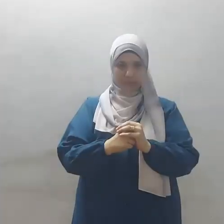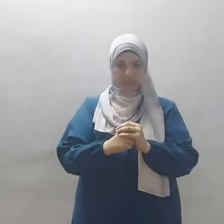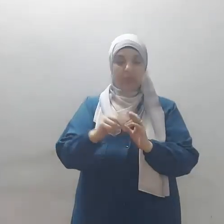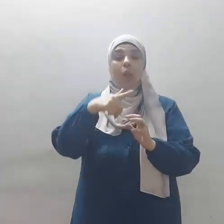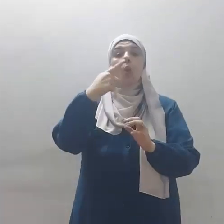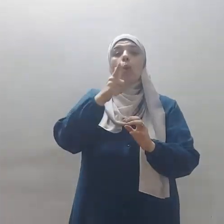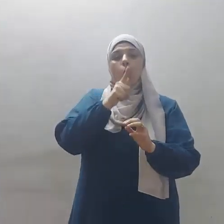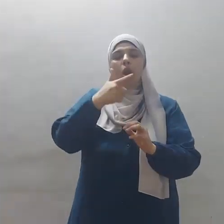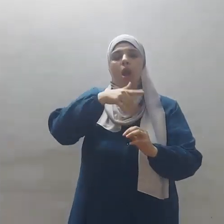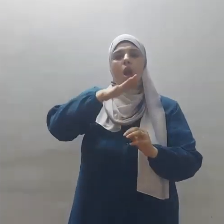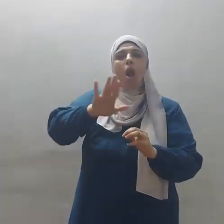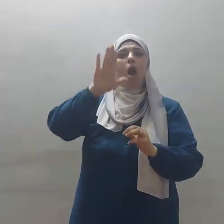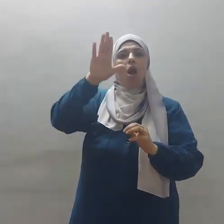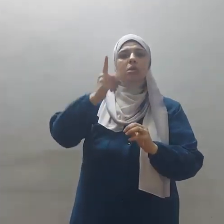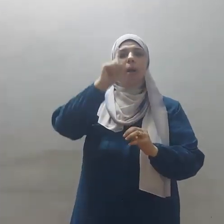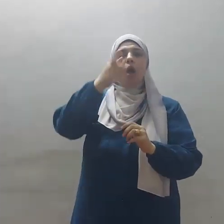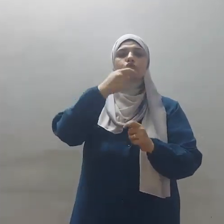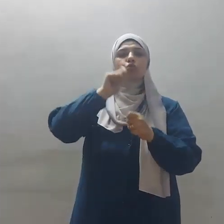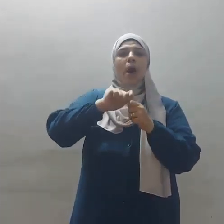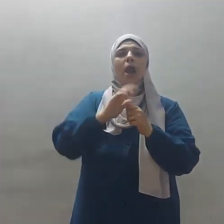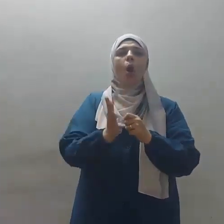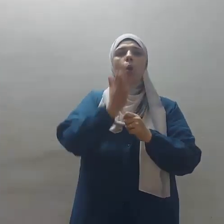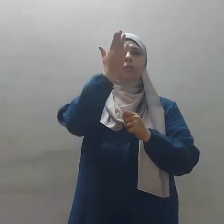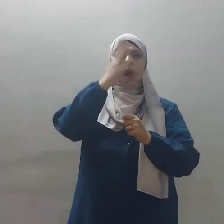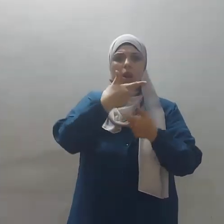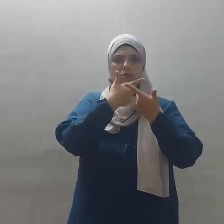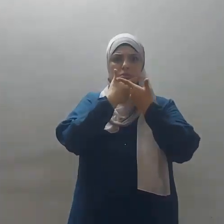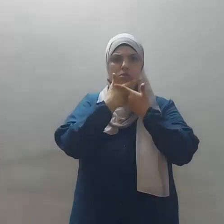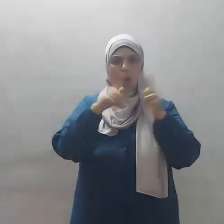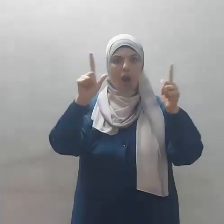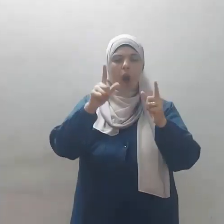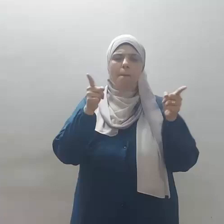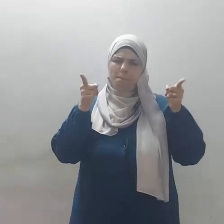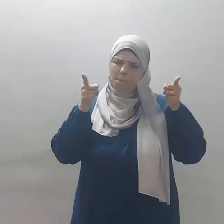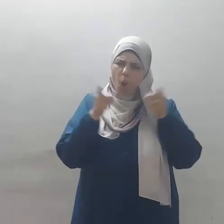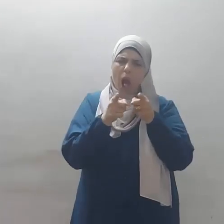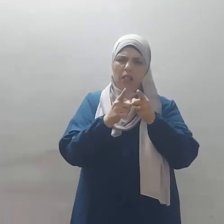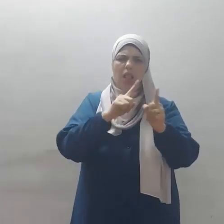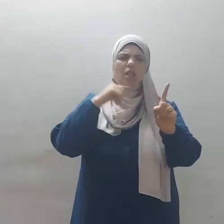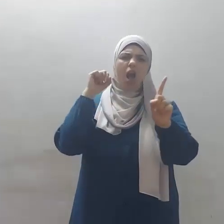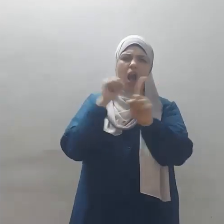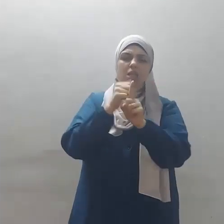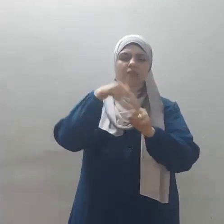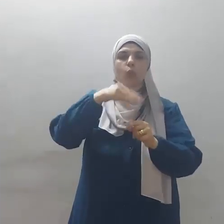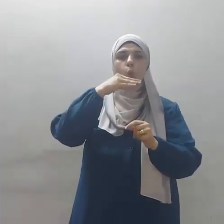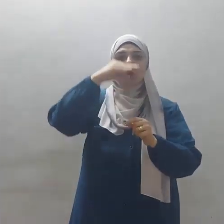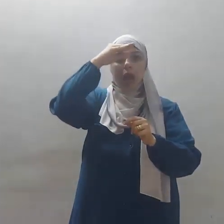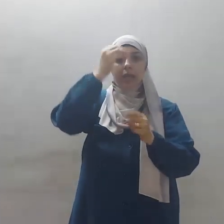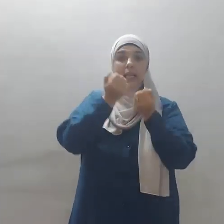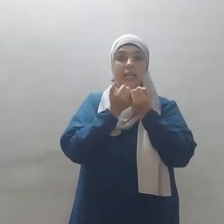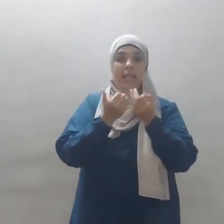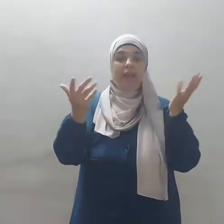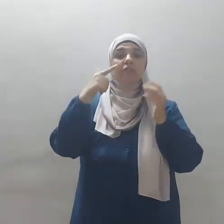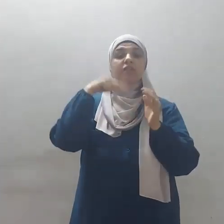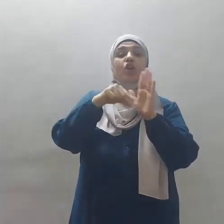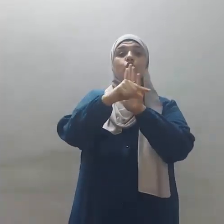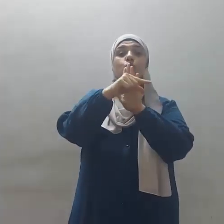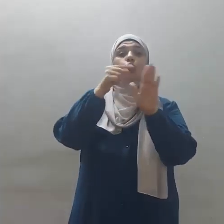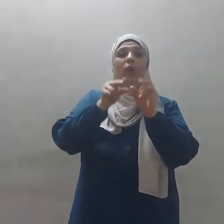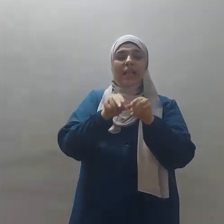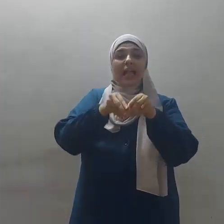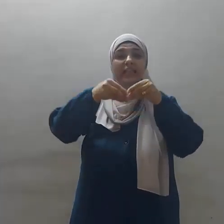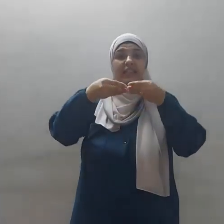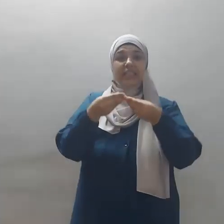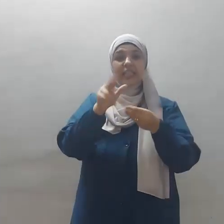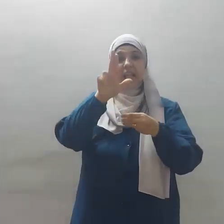كما اقسم به الحق سبحانه صراحه محددا ومخصص في كتابه العزيز في سوره التين